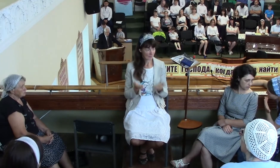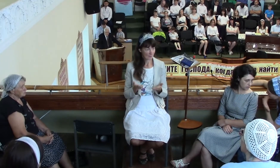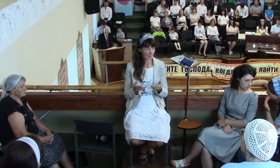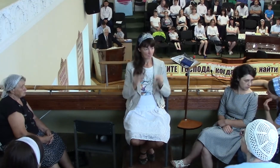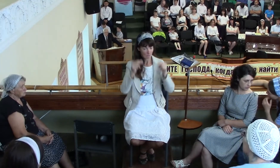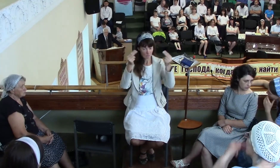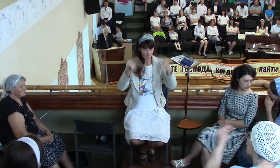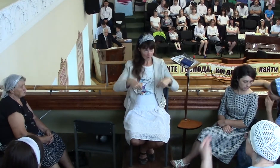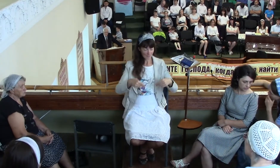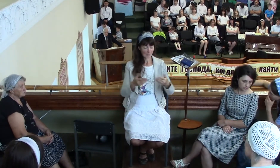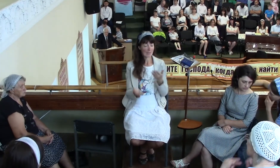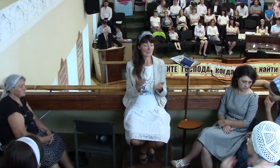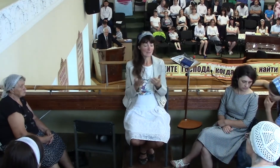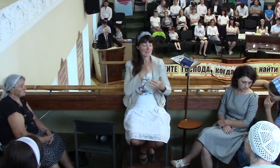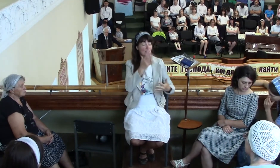терпит. Всему